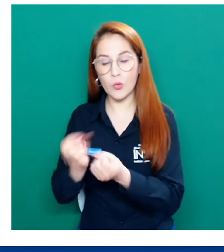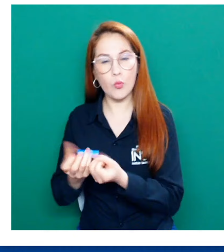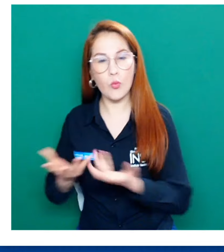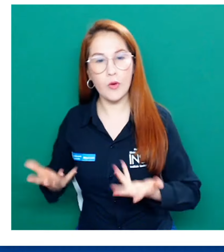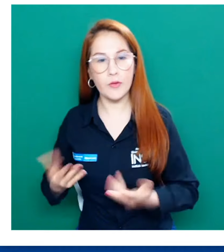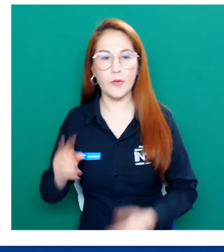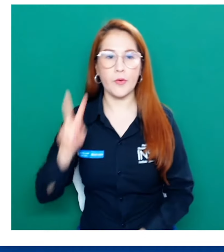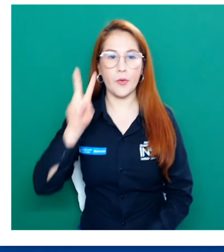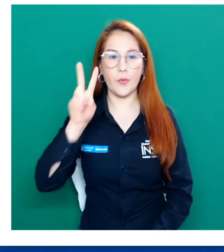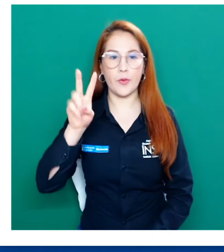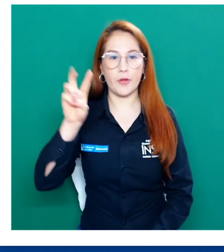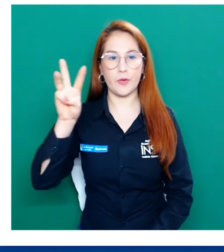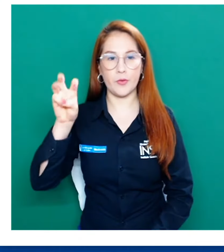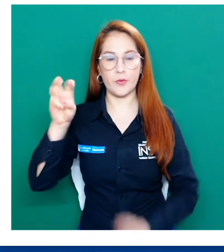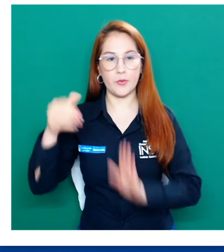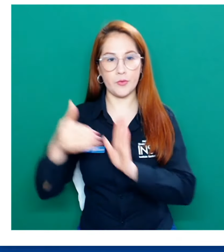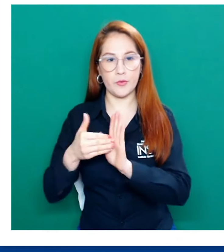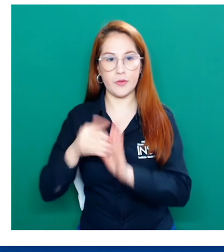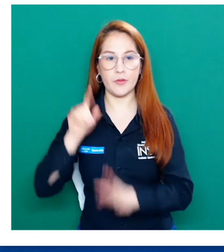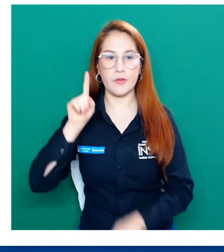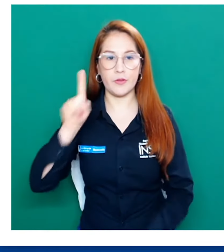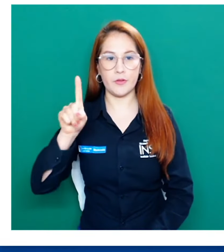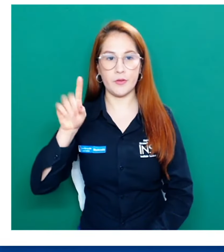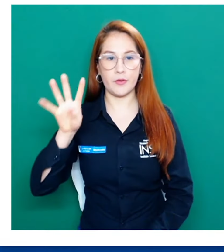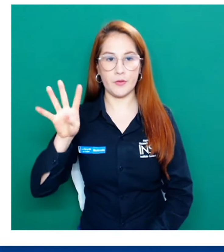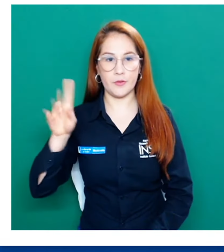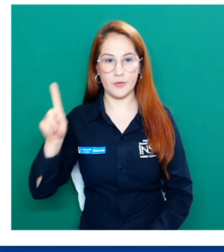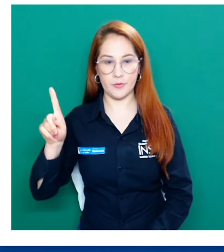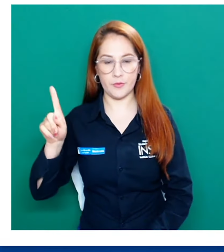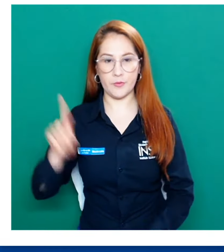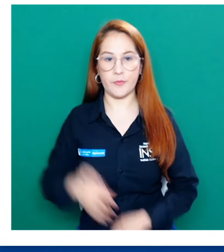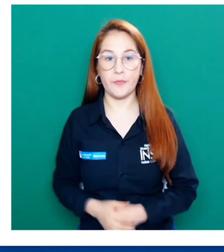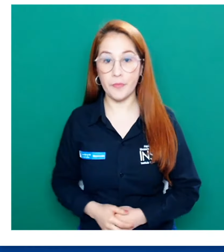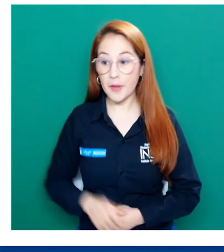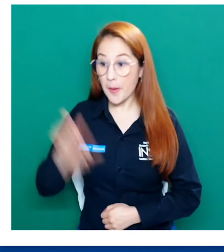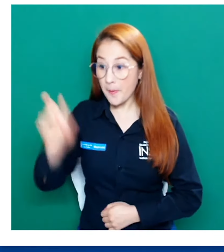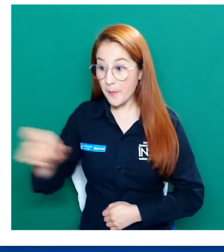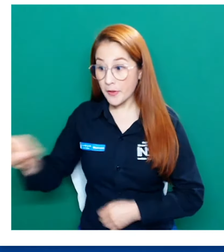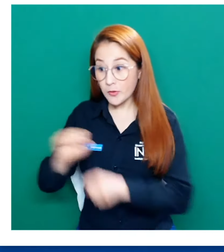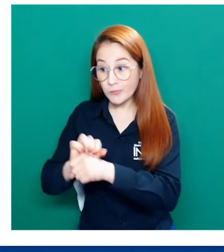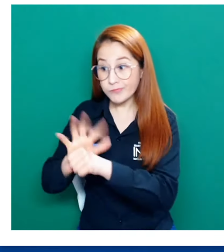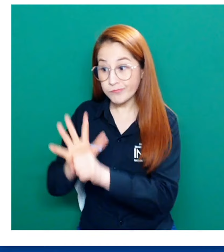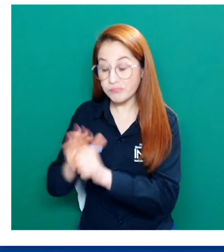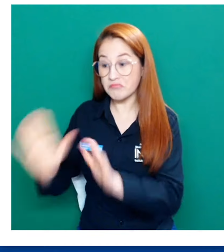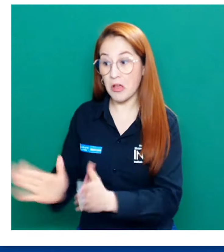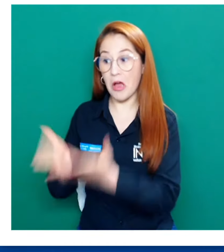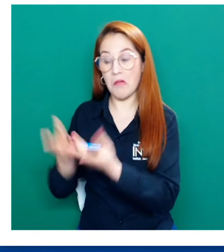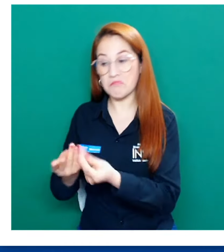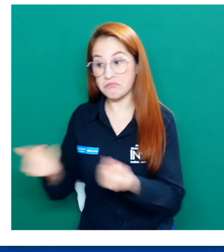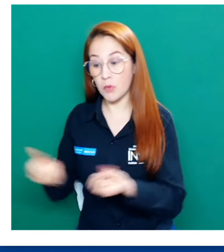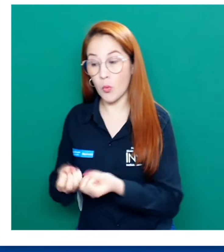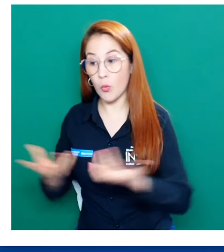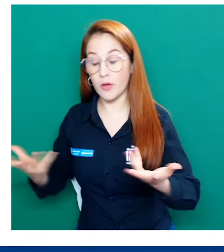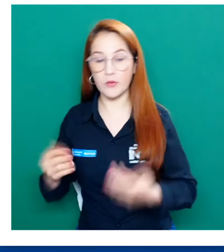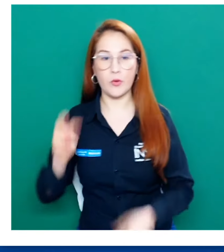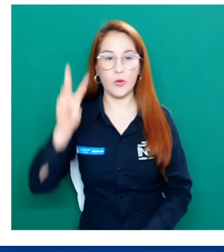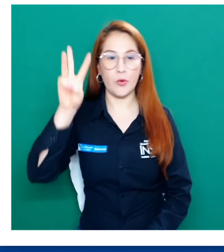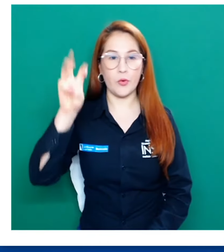.141. Número de personas recuperadas, 806